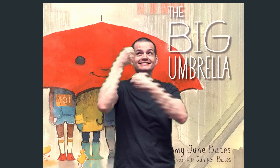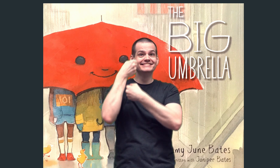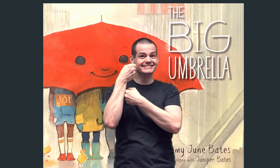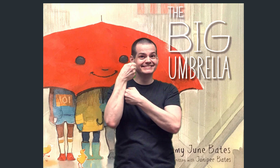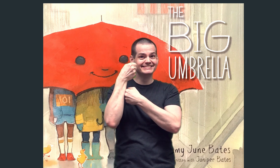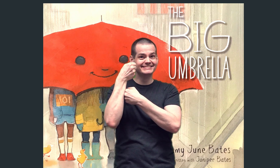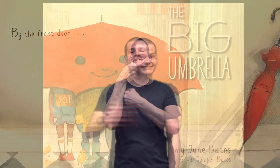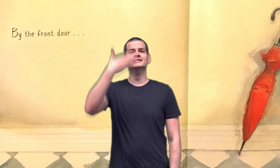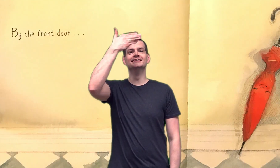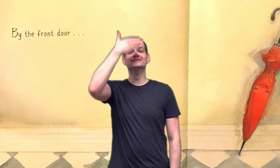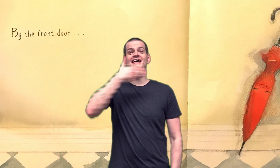Paraguas.